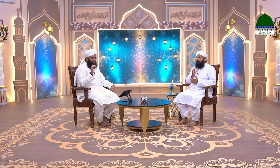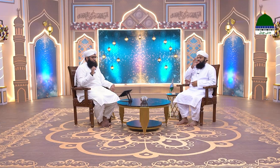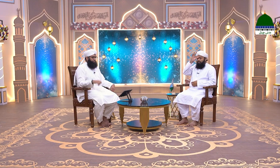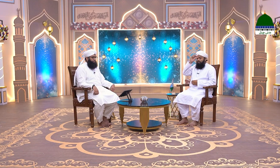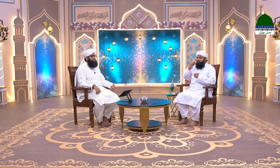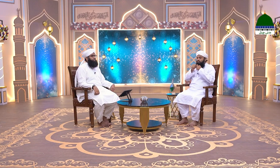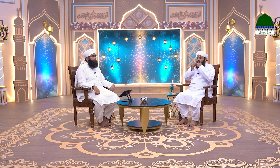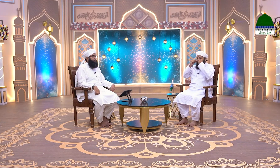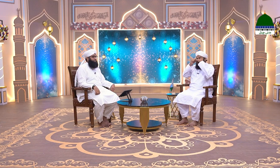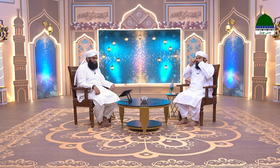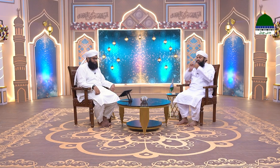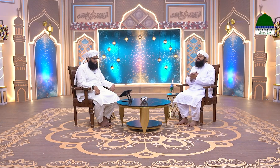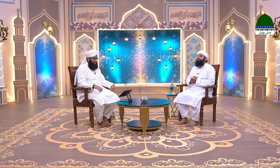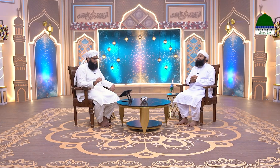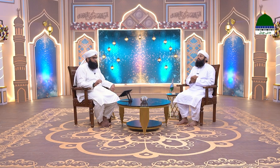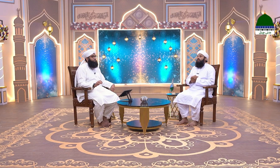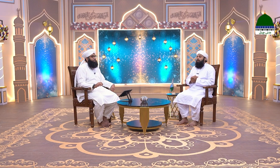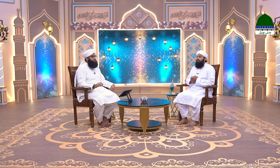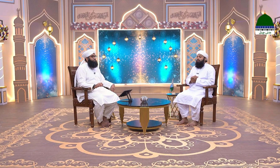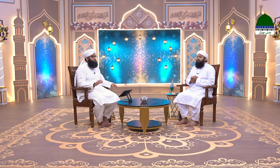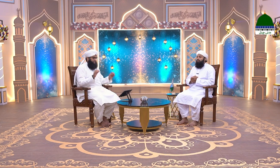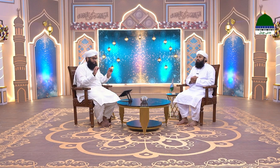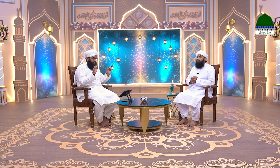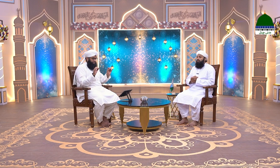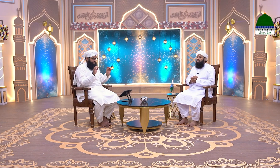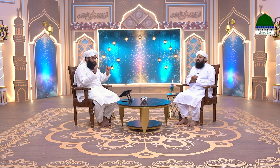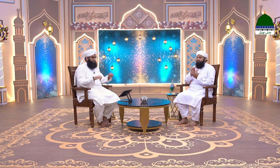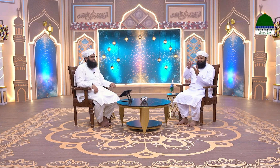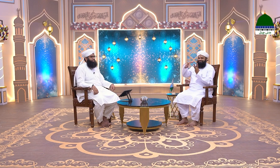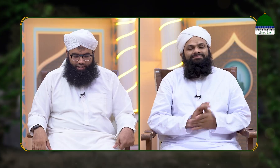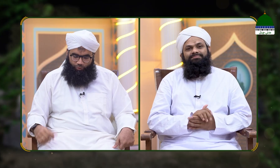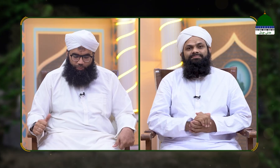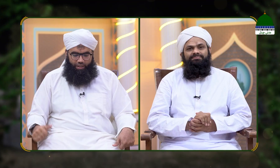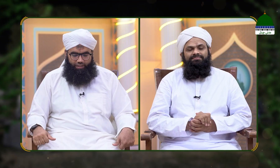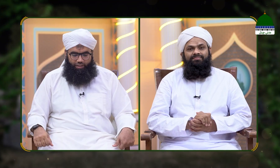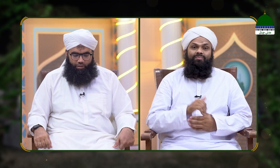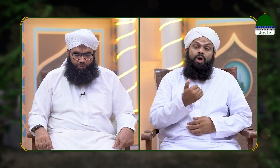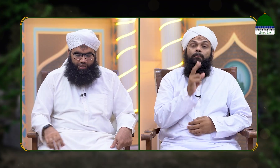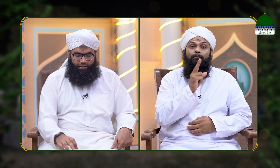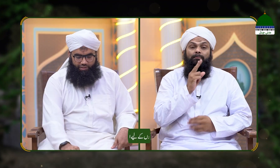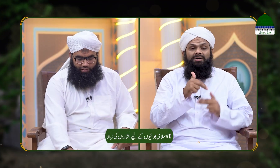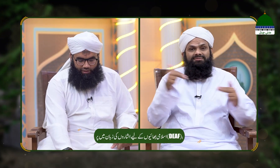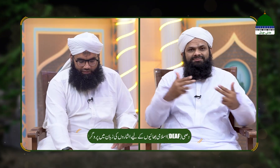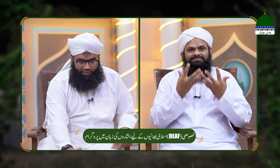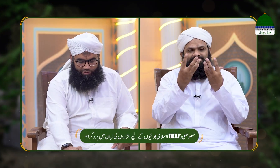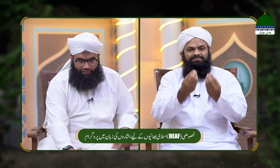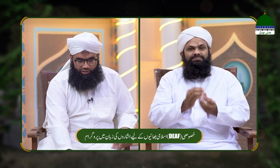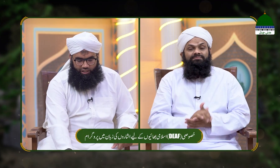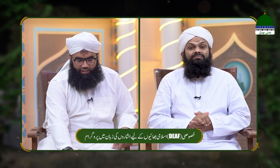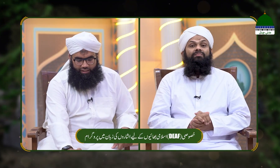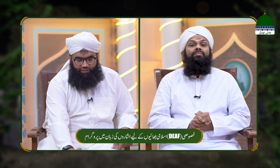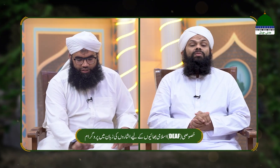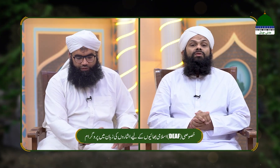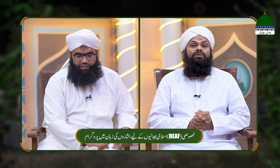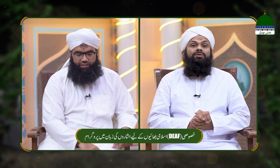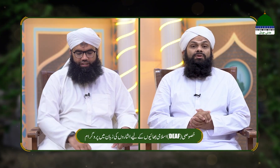مکی مدنی مصطفیٰ صلی اللہ علیہ وآلہ وسلم ہر معاملے میں میانہ روی سے کام لیتے۔ ایک اور پیاری ادا، پیارے آقا صلی اللہ علیہ وآلہ وسلم